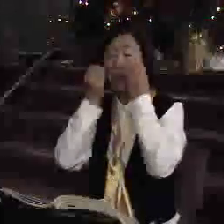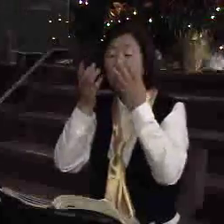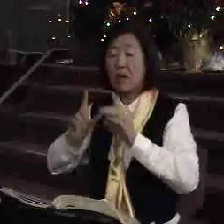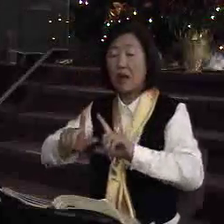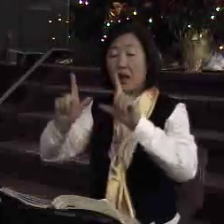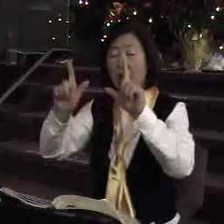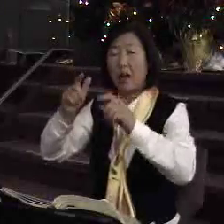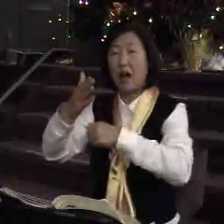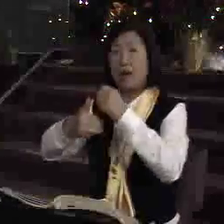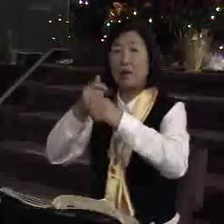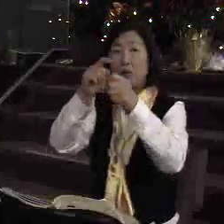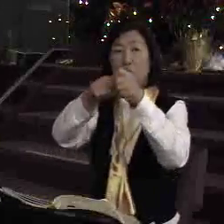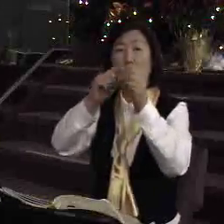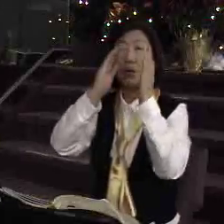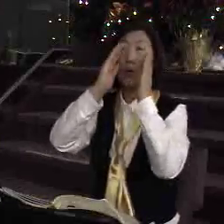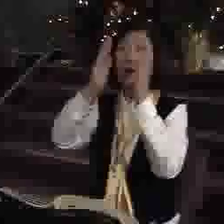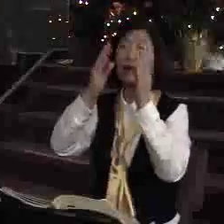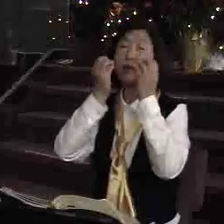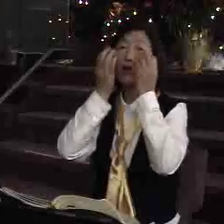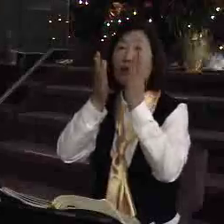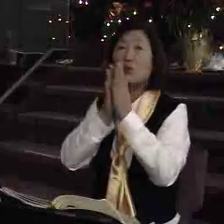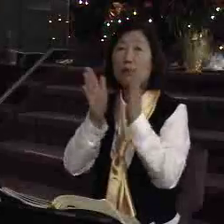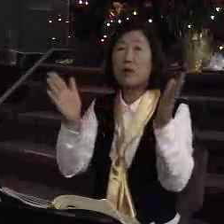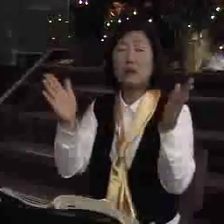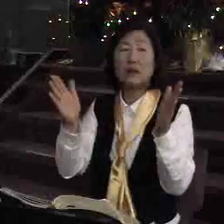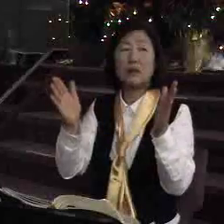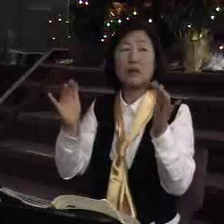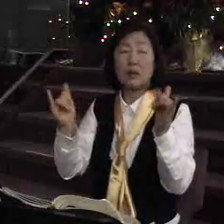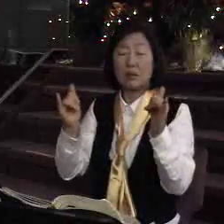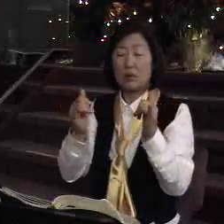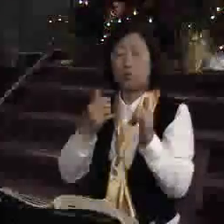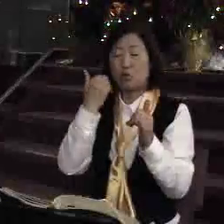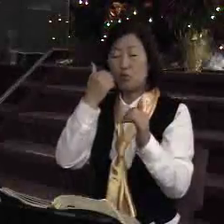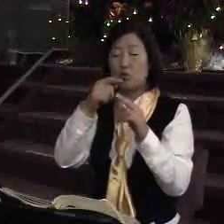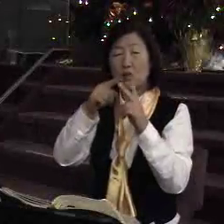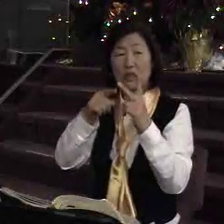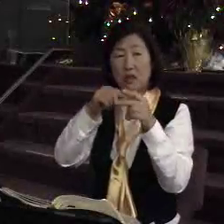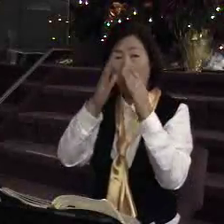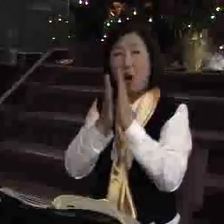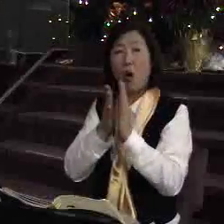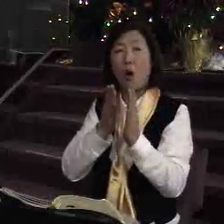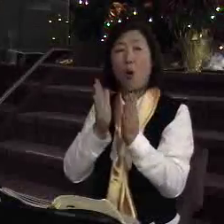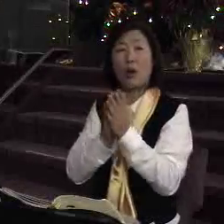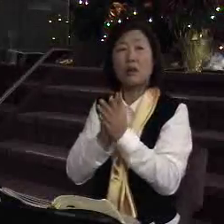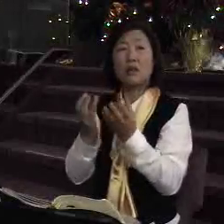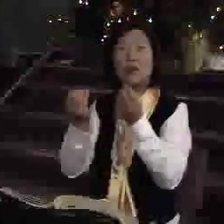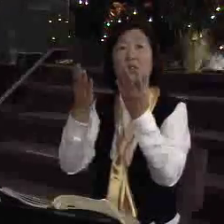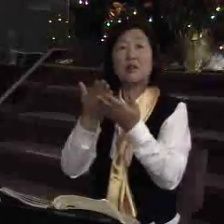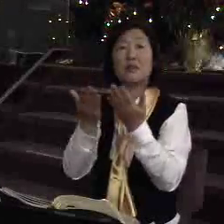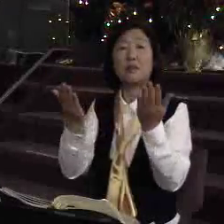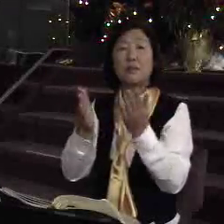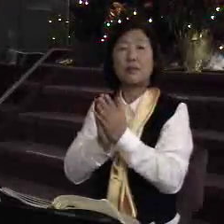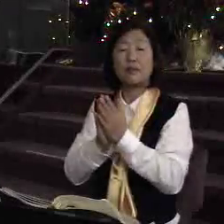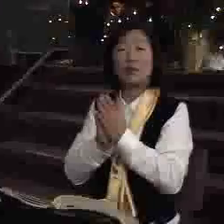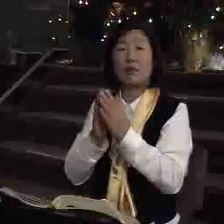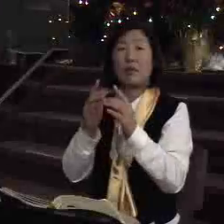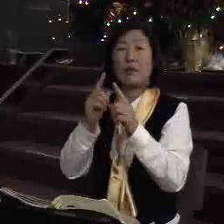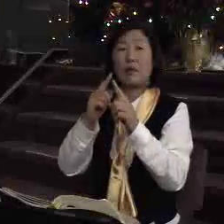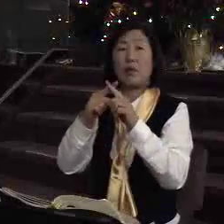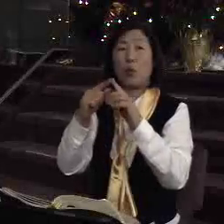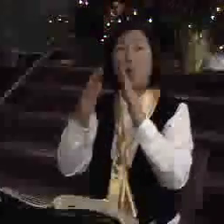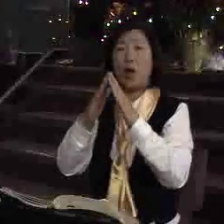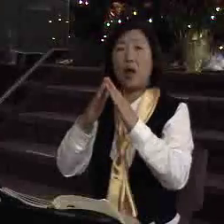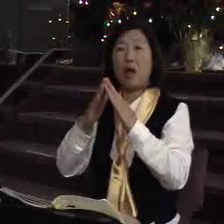하나님의 목적을 향해 정조준으로 새 출발하시길 원하시는 분들은 누구나 환영합니다. 교회 탄생 20주년 기념으로 크리스천